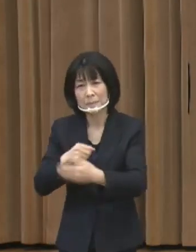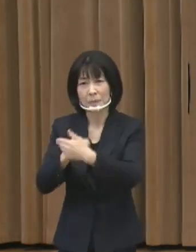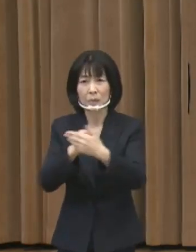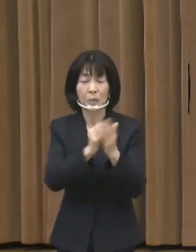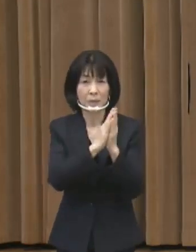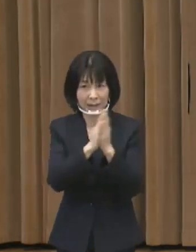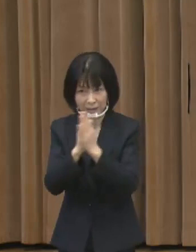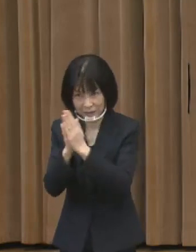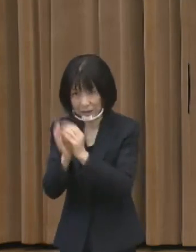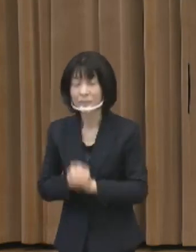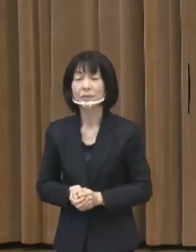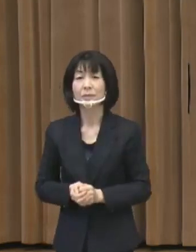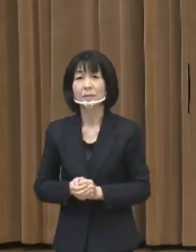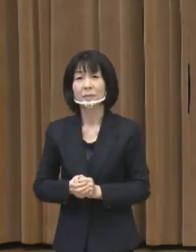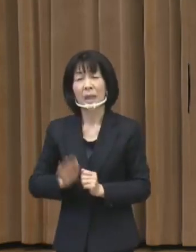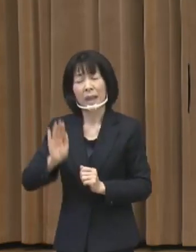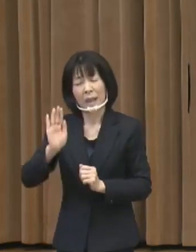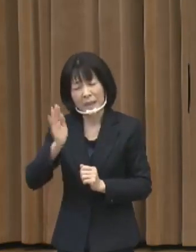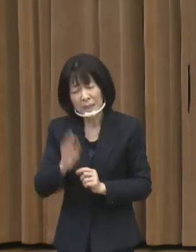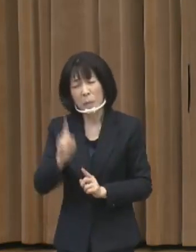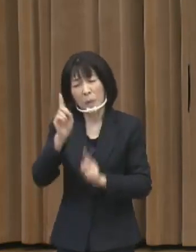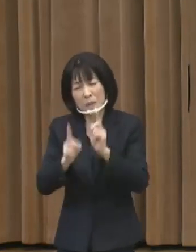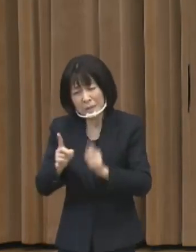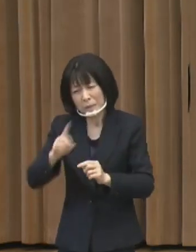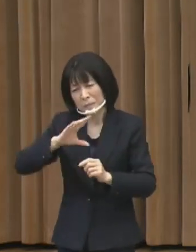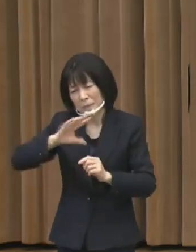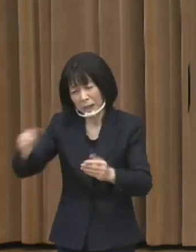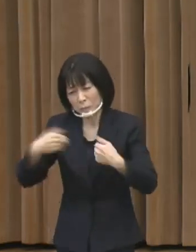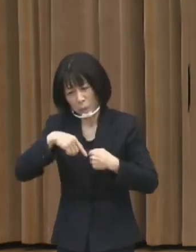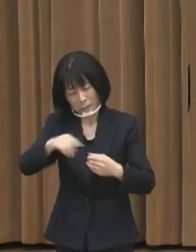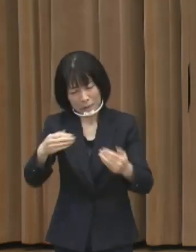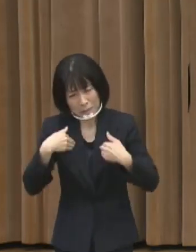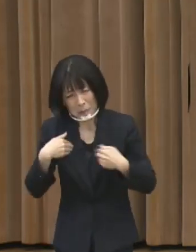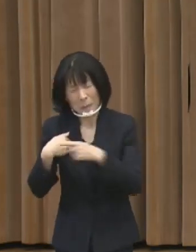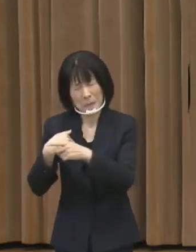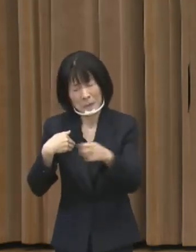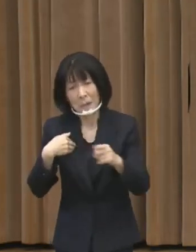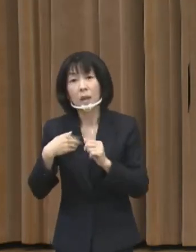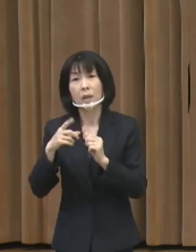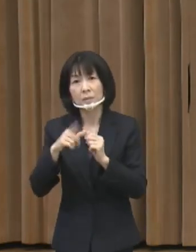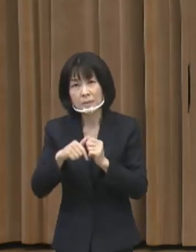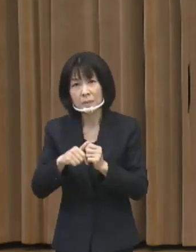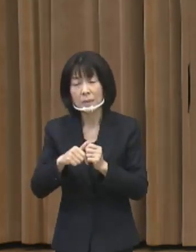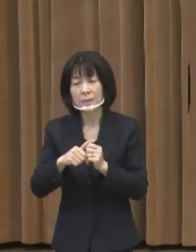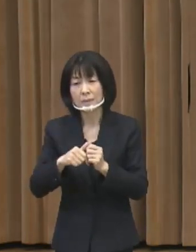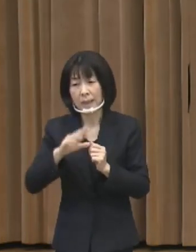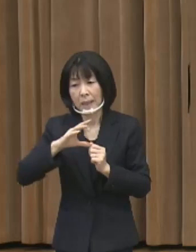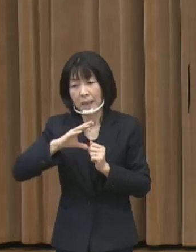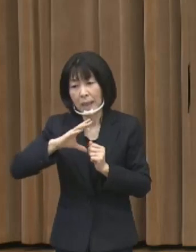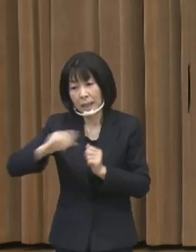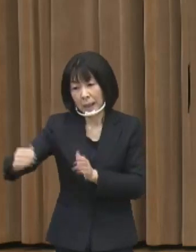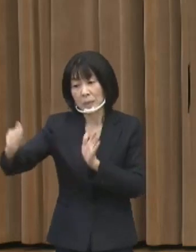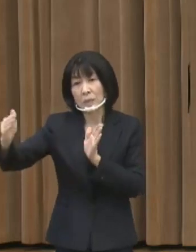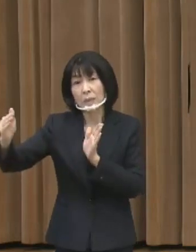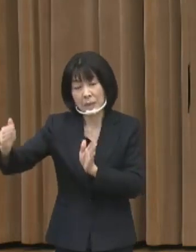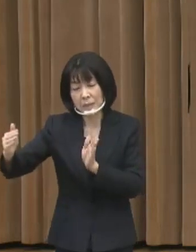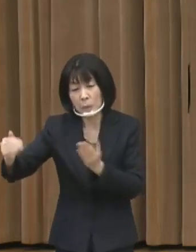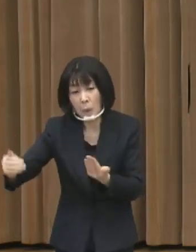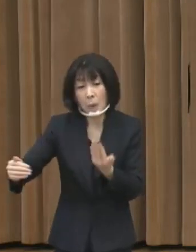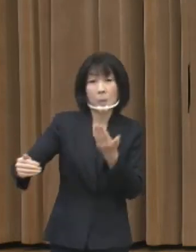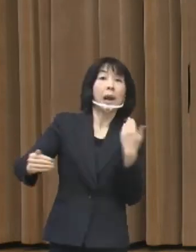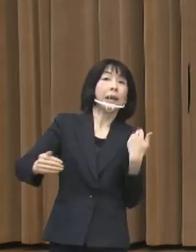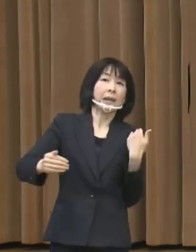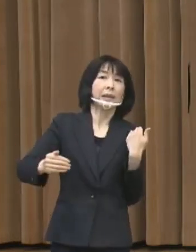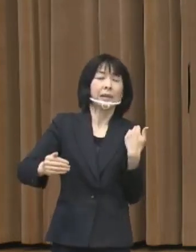をいたします。それでも、どうしても帰省する必要があるなどの場合には、帰省するまでの間、その前の期間